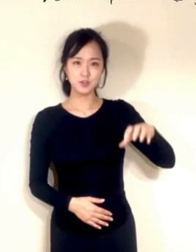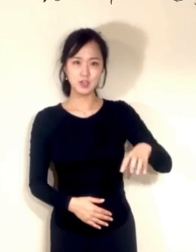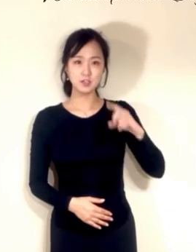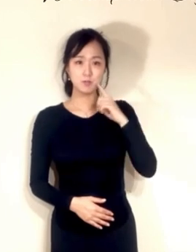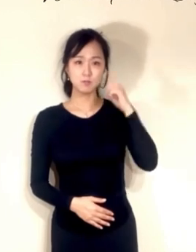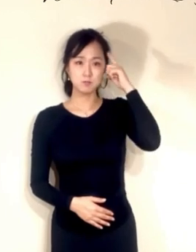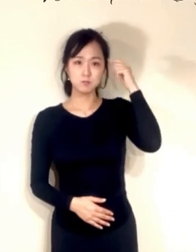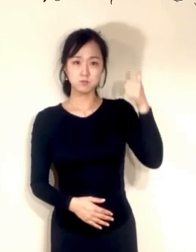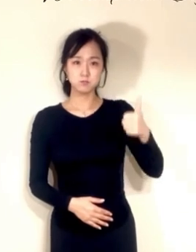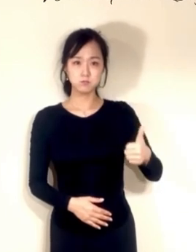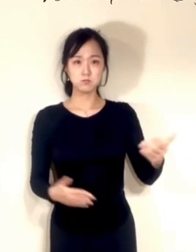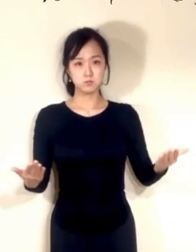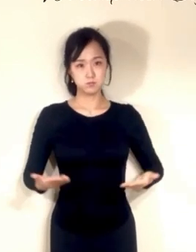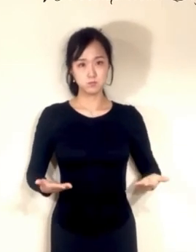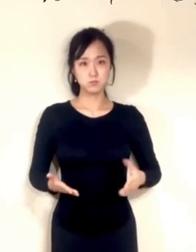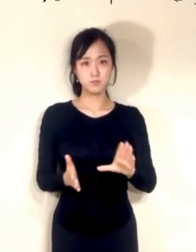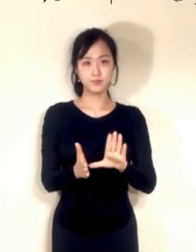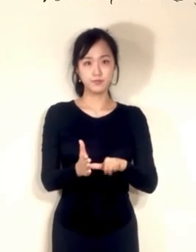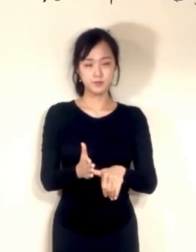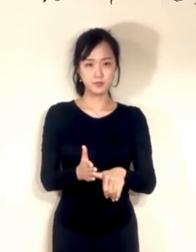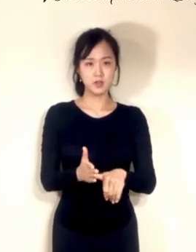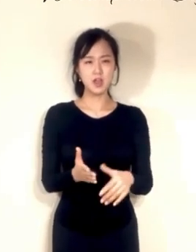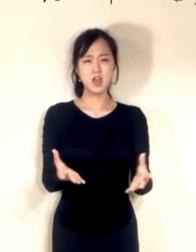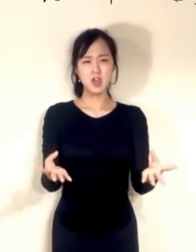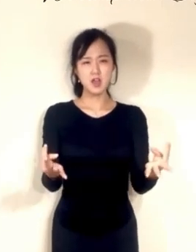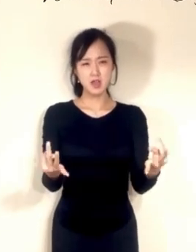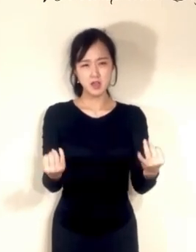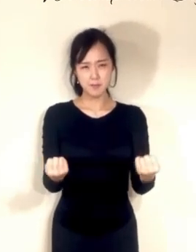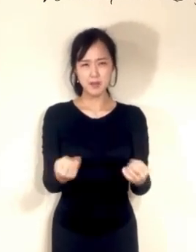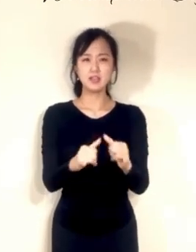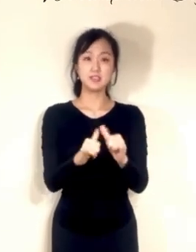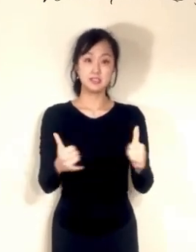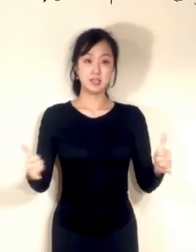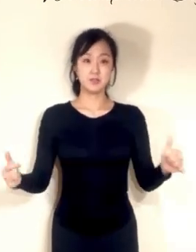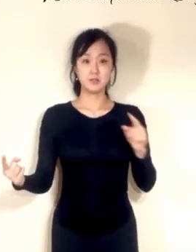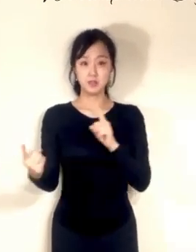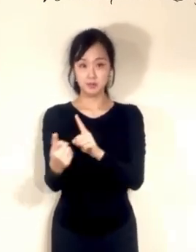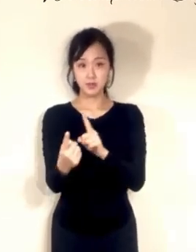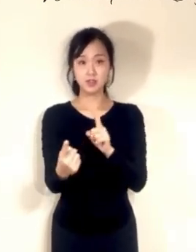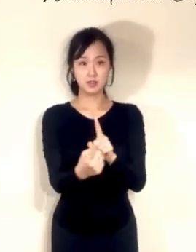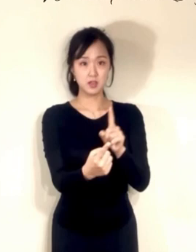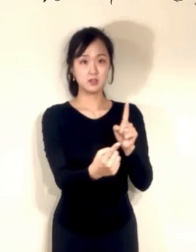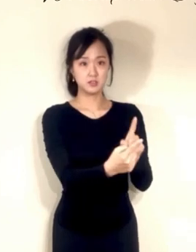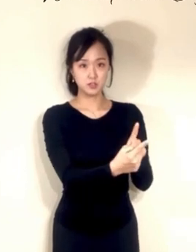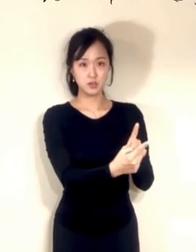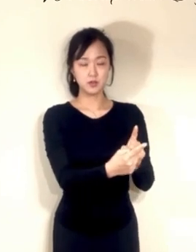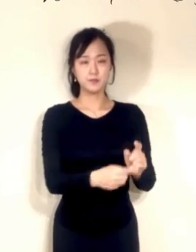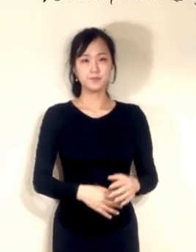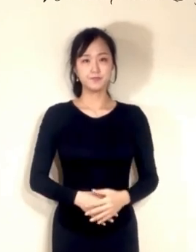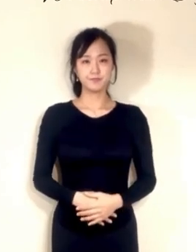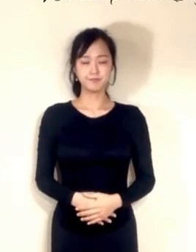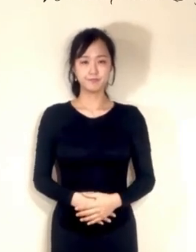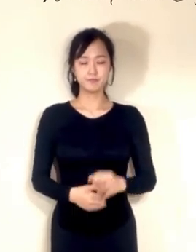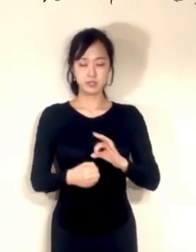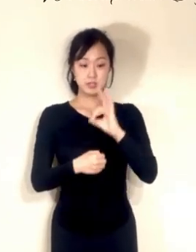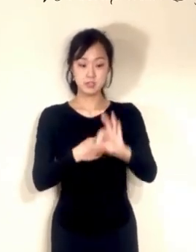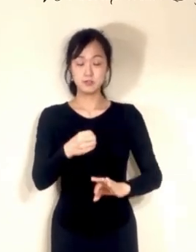제가 이 한국에서 이 사역을 하면서요, 수없이 많은 사람들을 신방을 했습니다. 한국은 신방